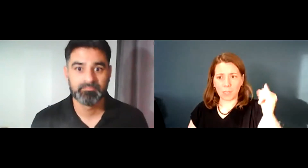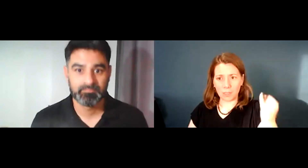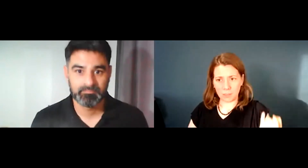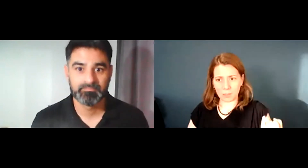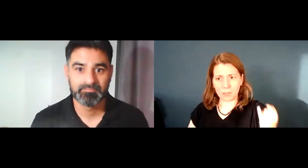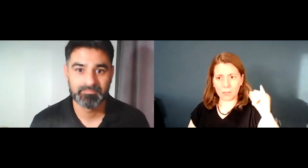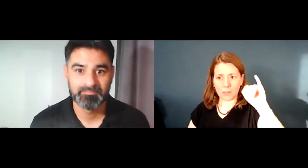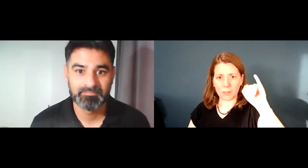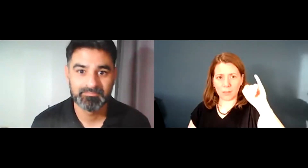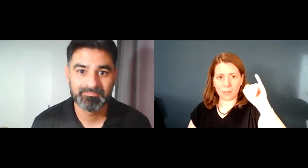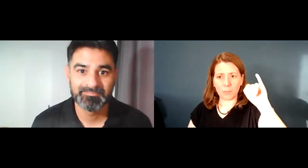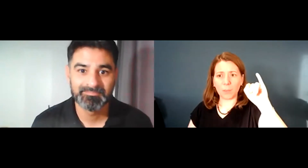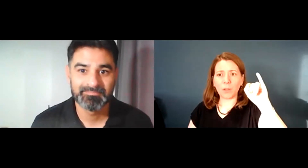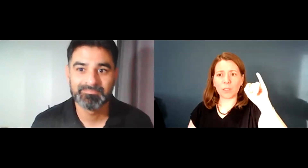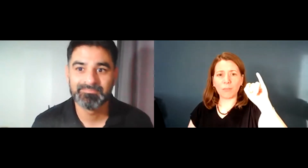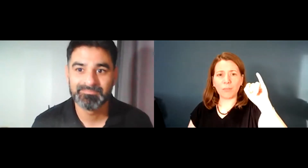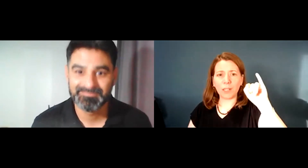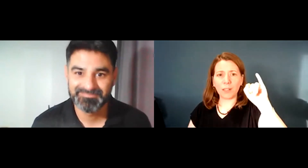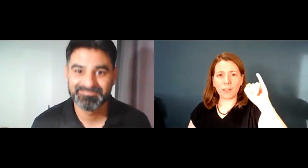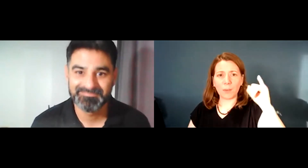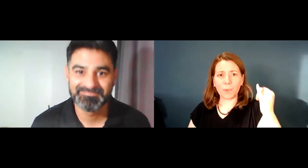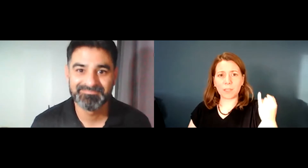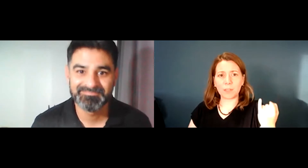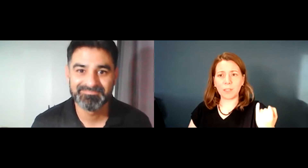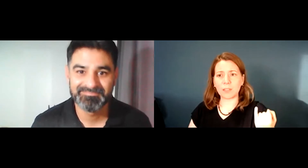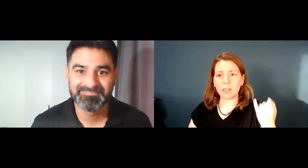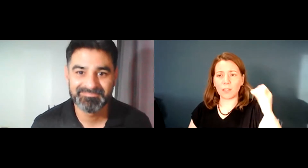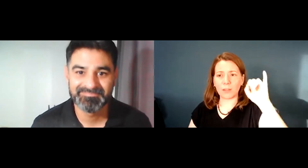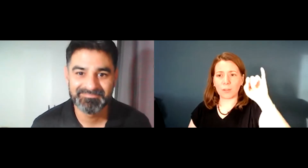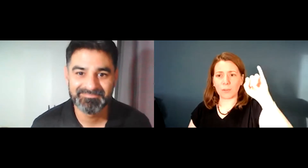María. No. Primero hacia afuera y después ir hacia adentro.